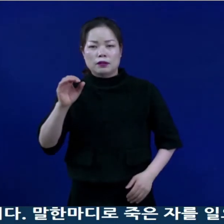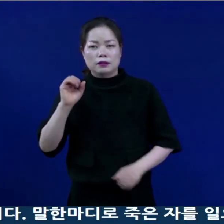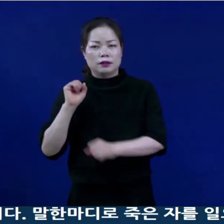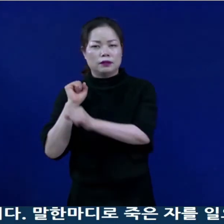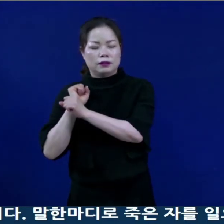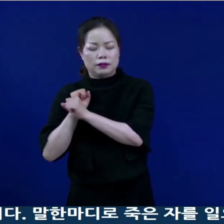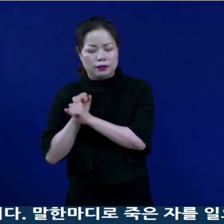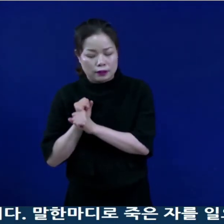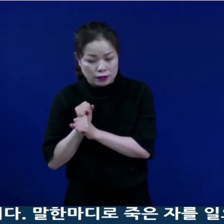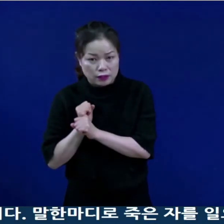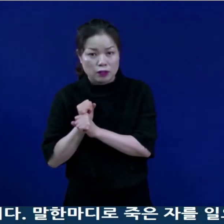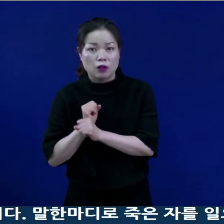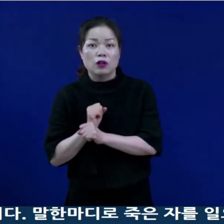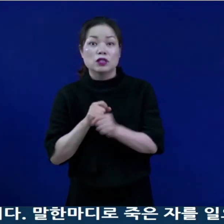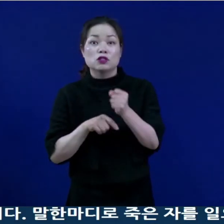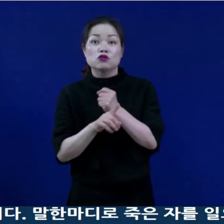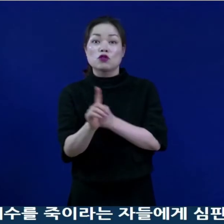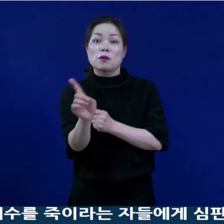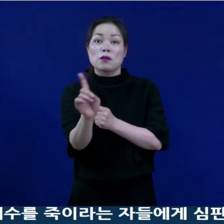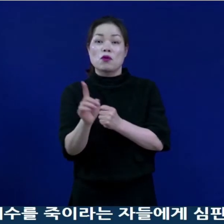받아들이셨습니다. 그 이유가 무엇입니까?